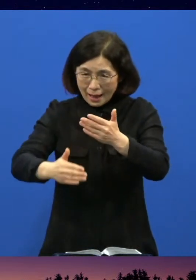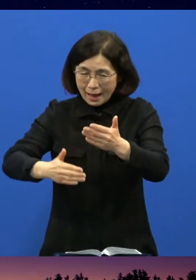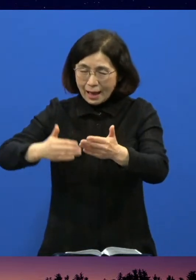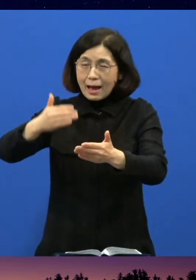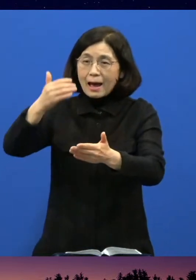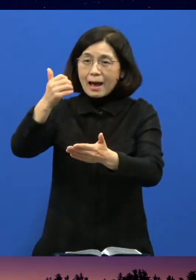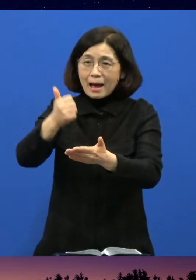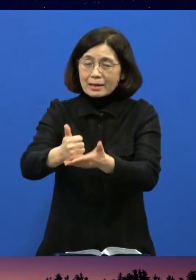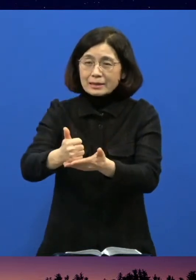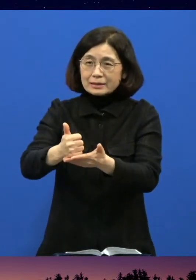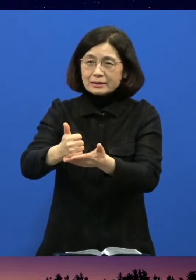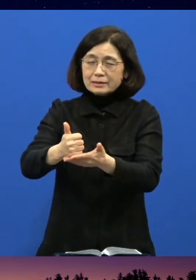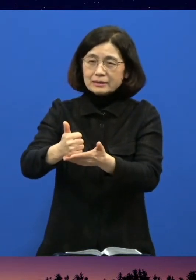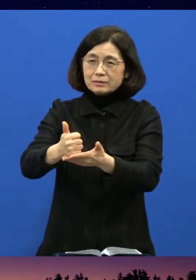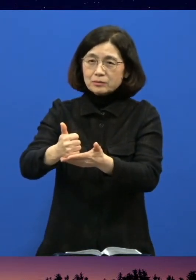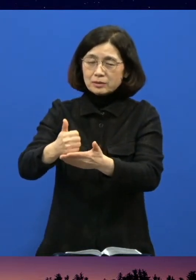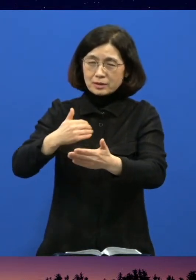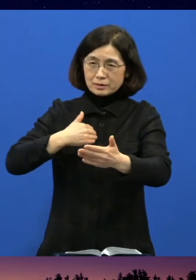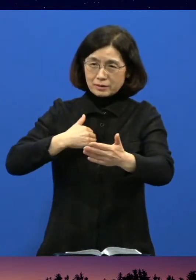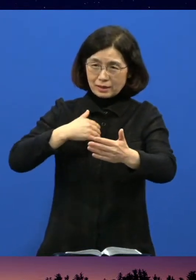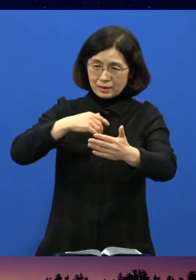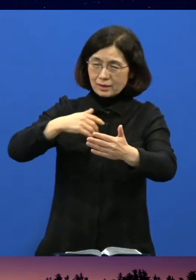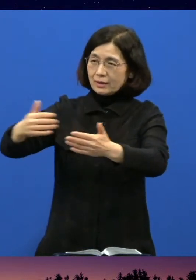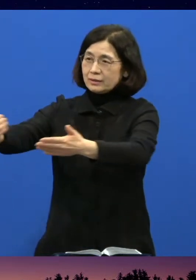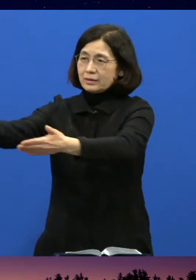그게 하나님께 항상 기도하는 거 아니겠어요?